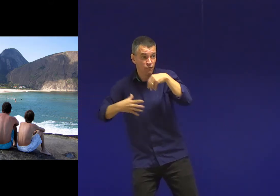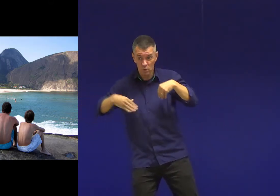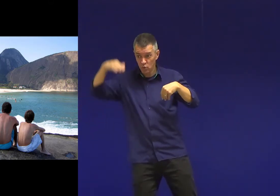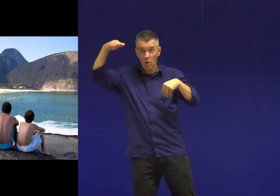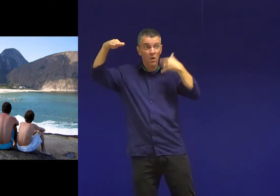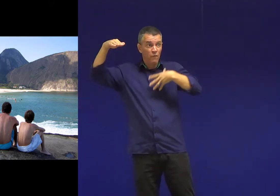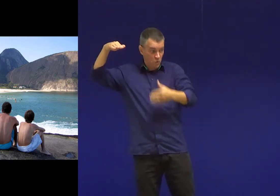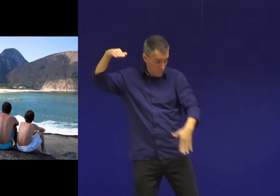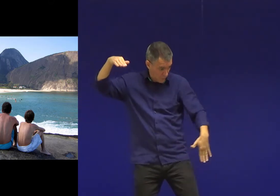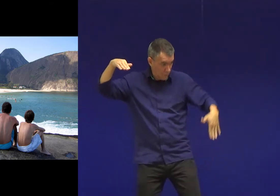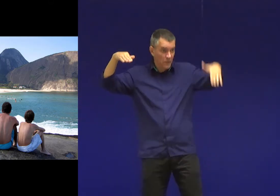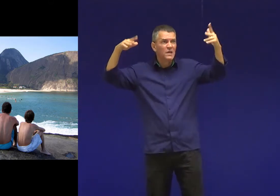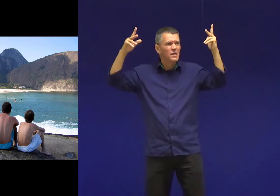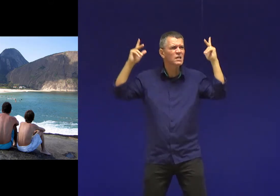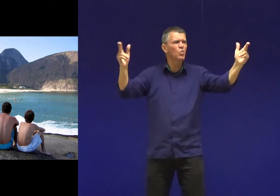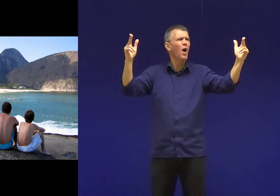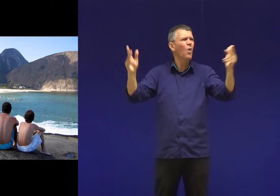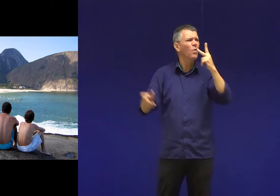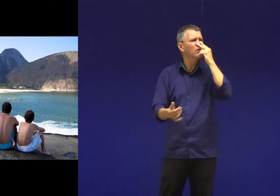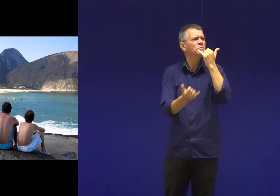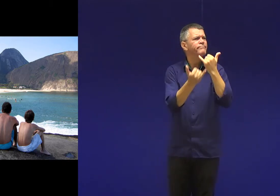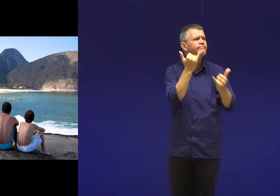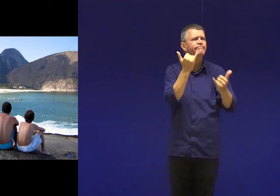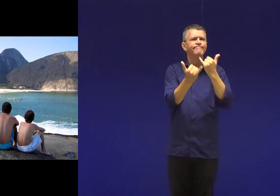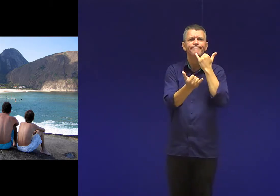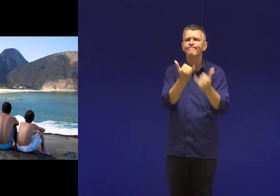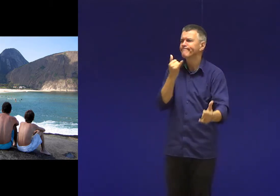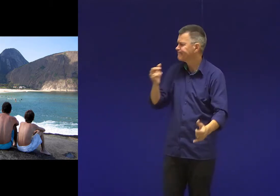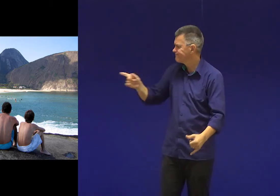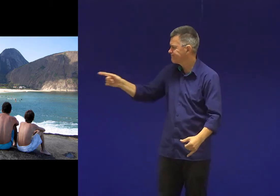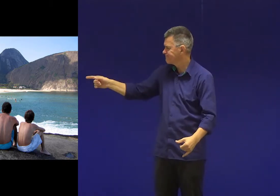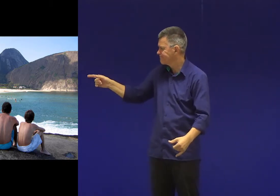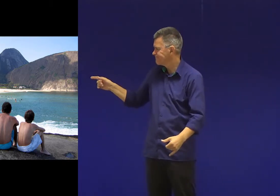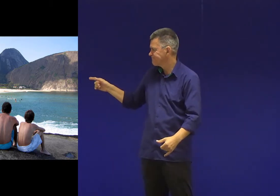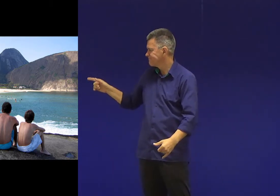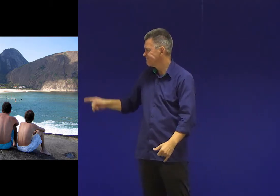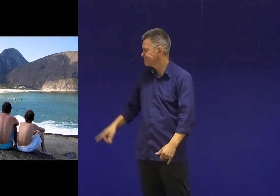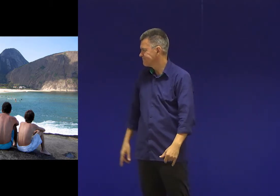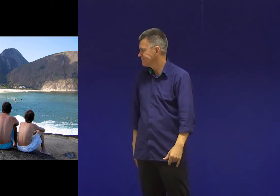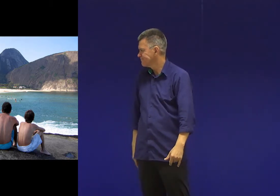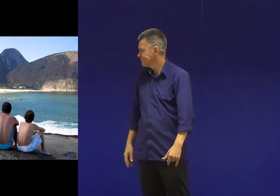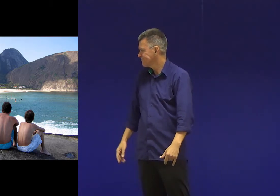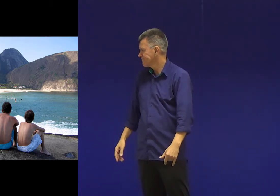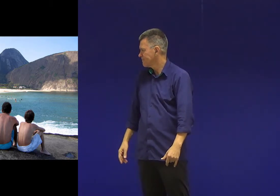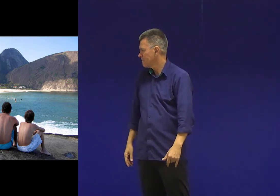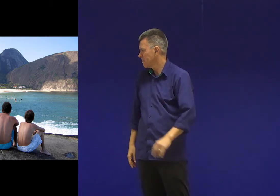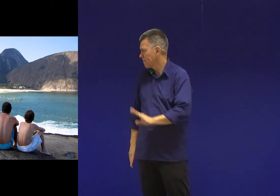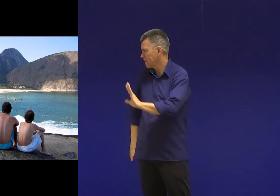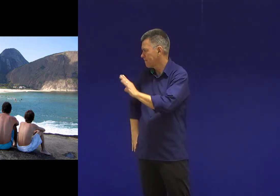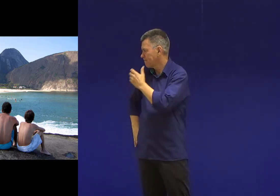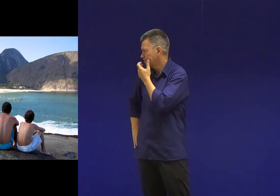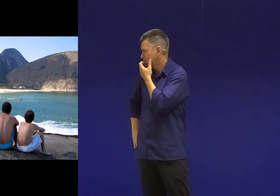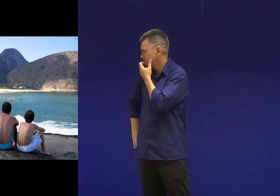Essa é a mãe, né? Quem mais tarde tem uma filha. E as duas são extremamente parecidas.